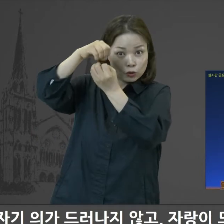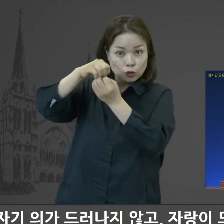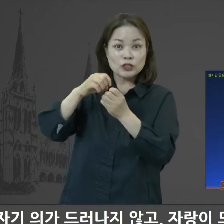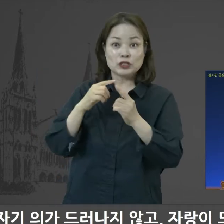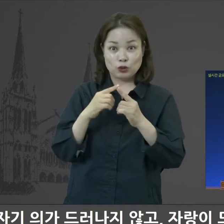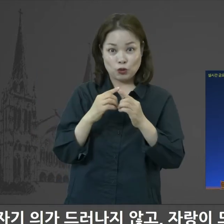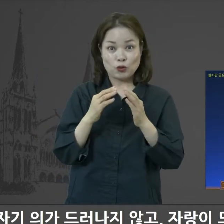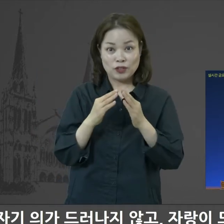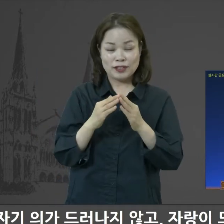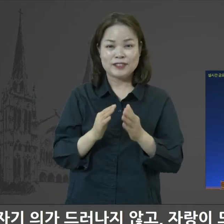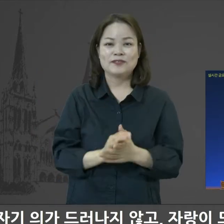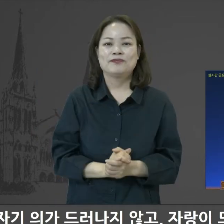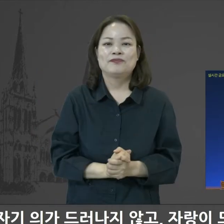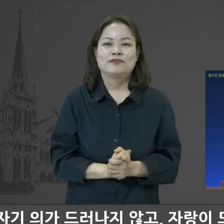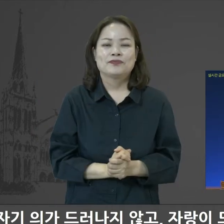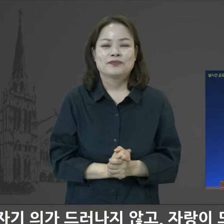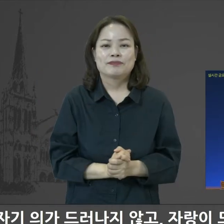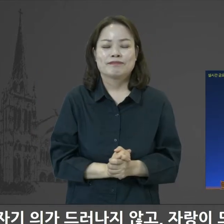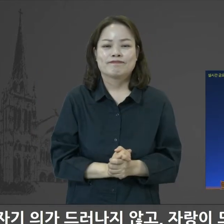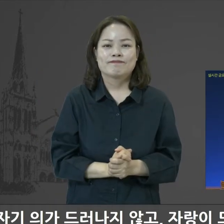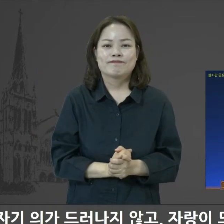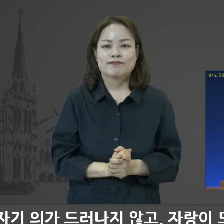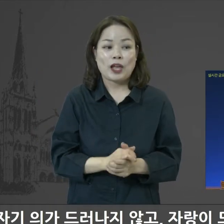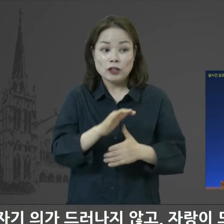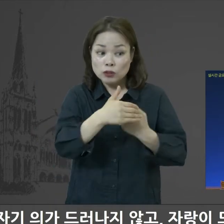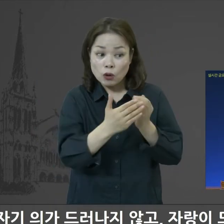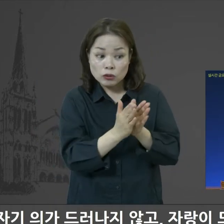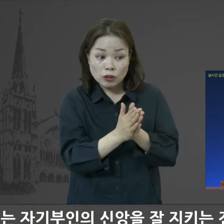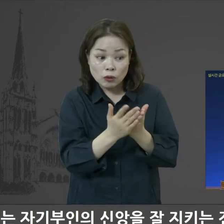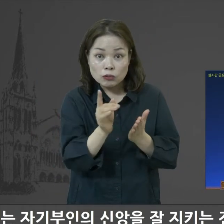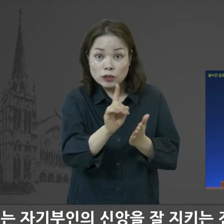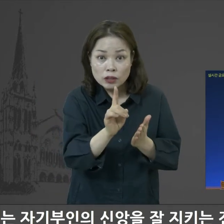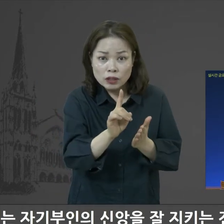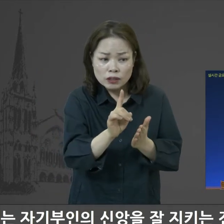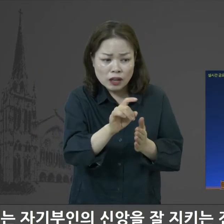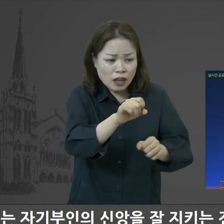있는 교회입니다. 그렇다고 성경 어디에도